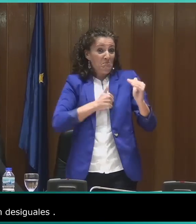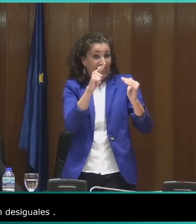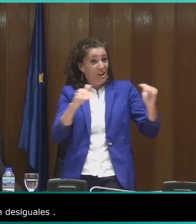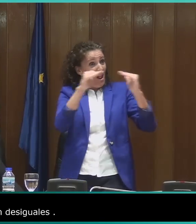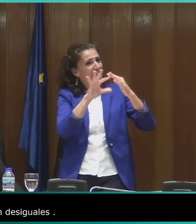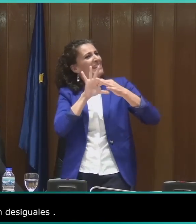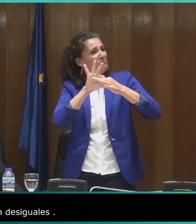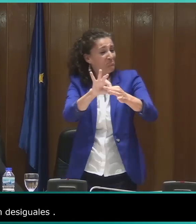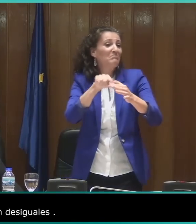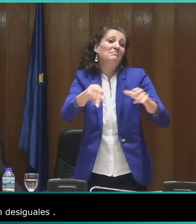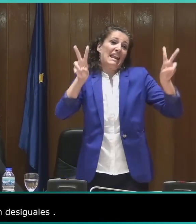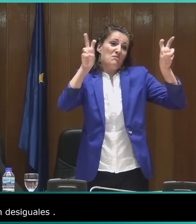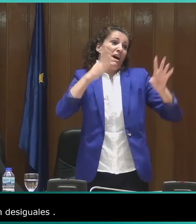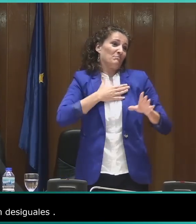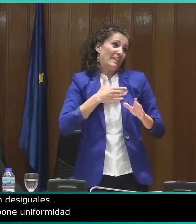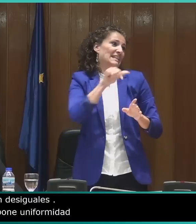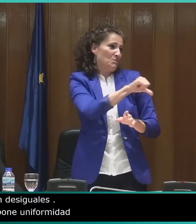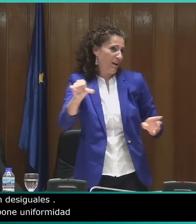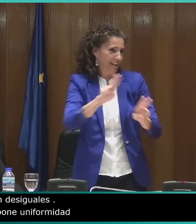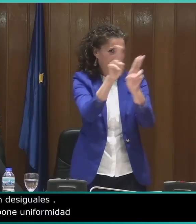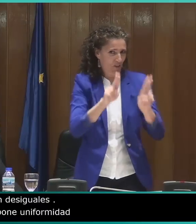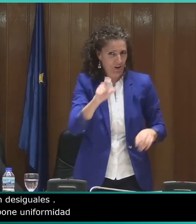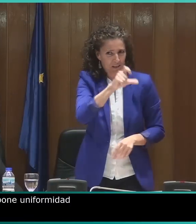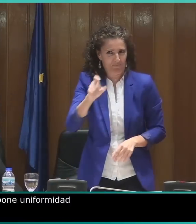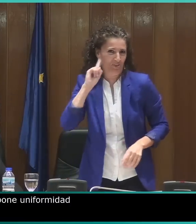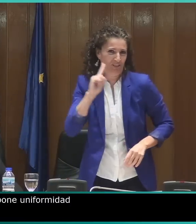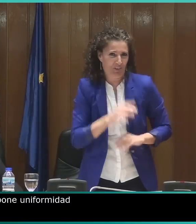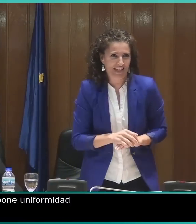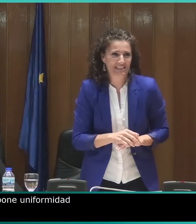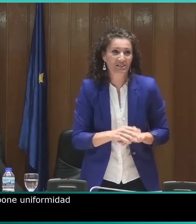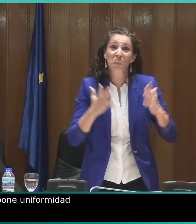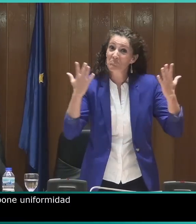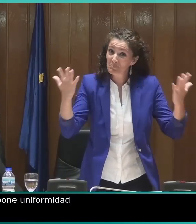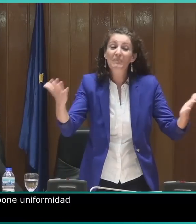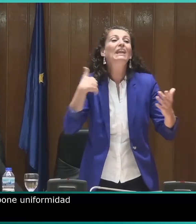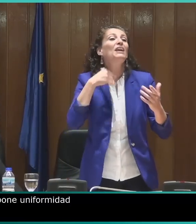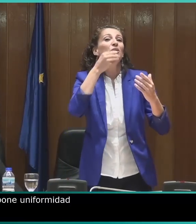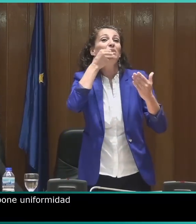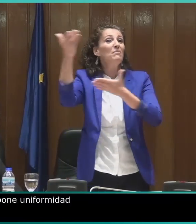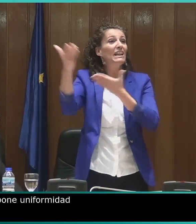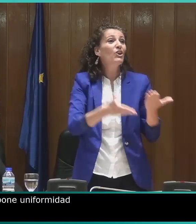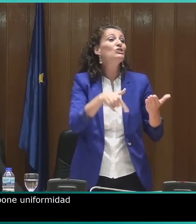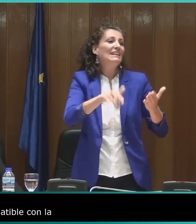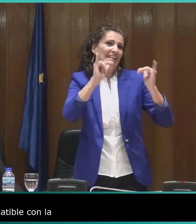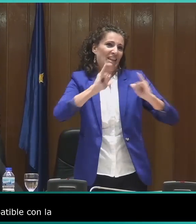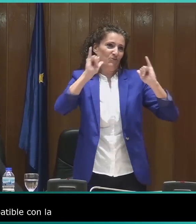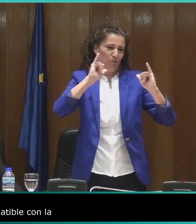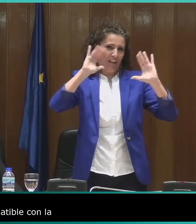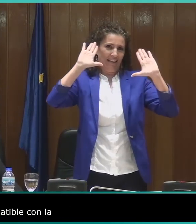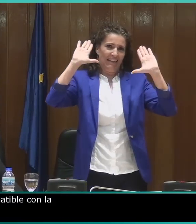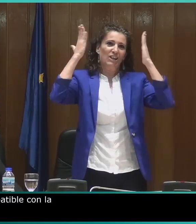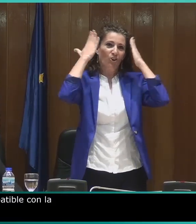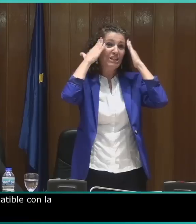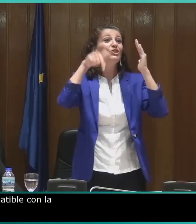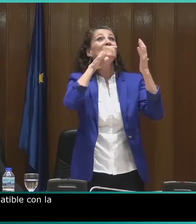es compatible con la diversidad. Además, esto coincide con el lema de la Semana Internacional de las Personas